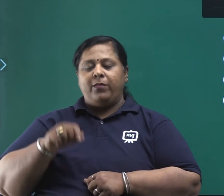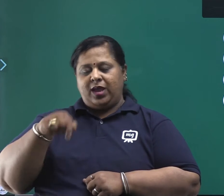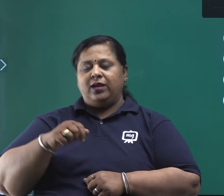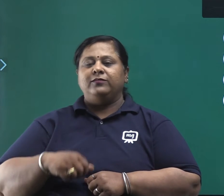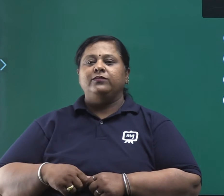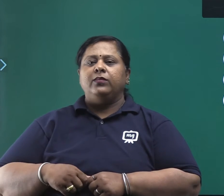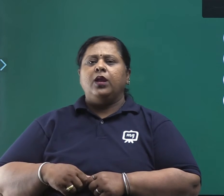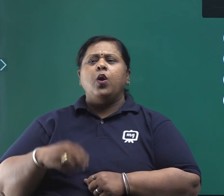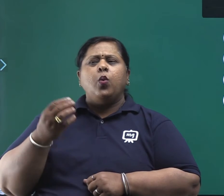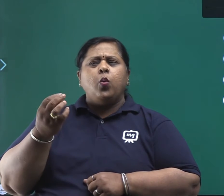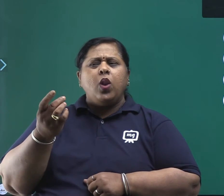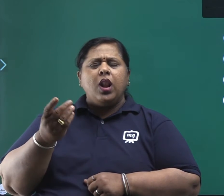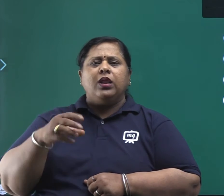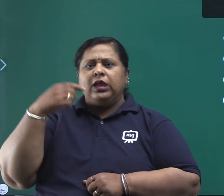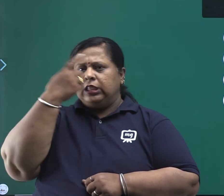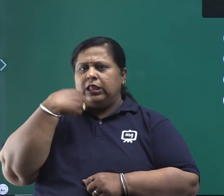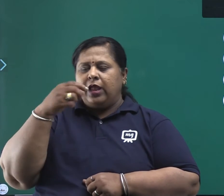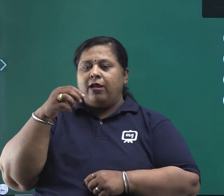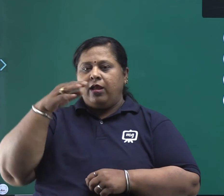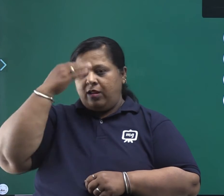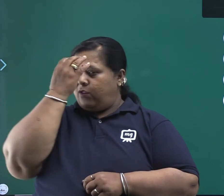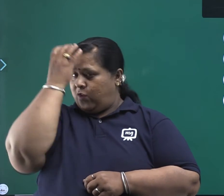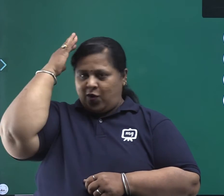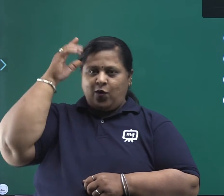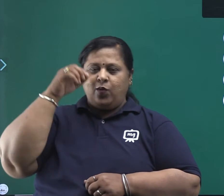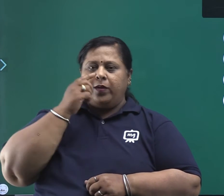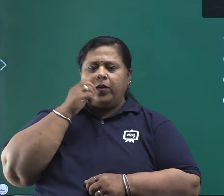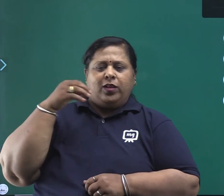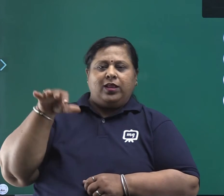में कुल कितने किरदार थे?